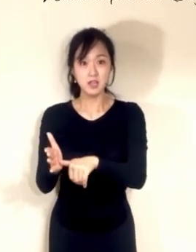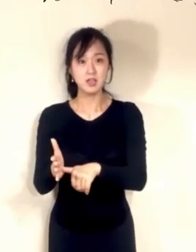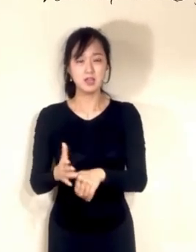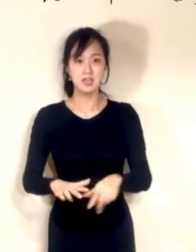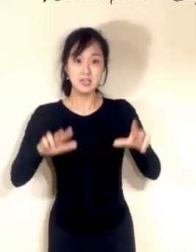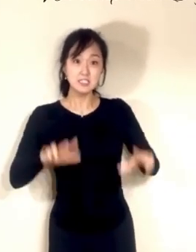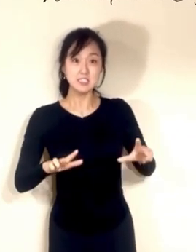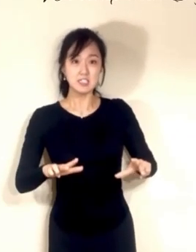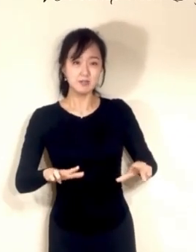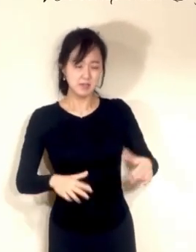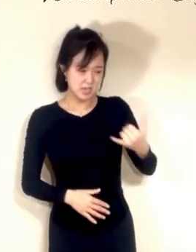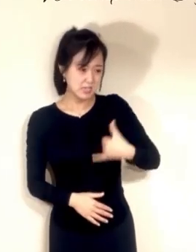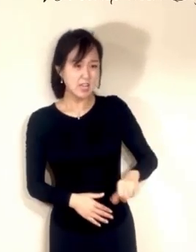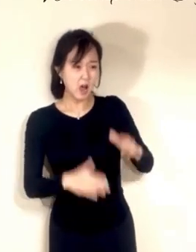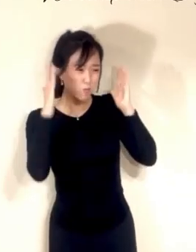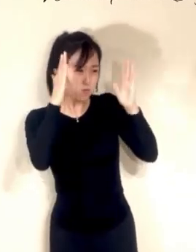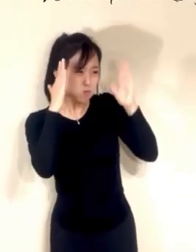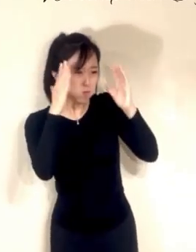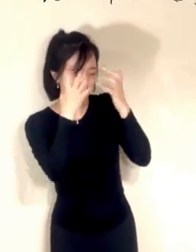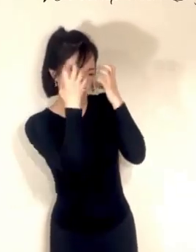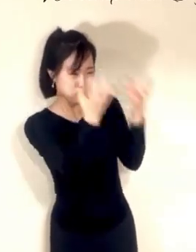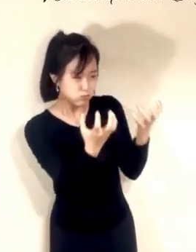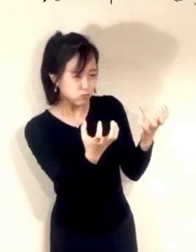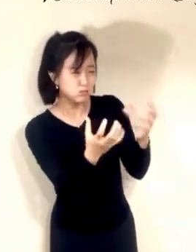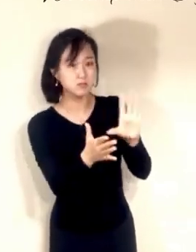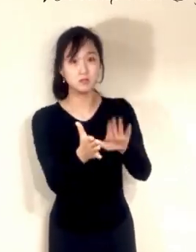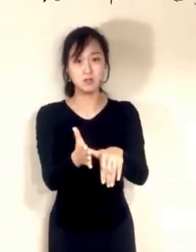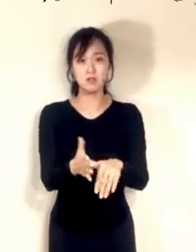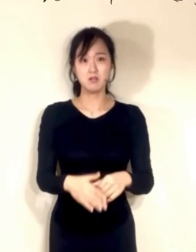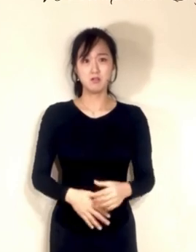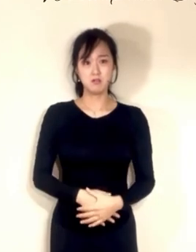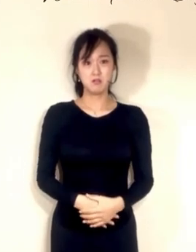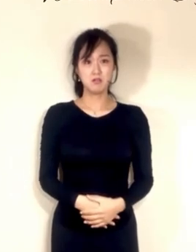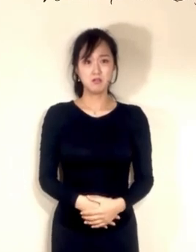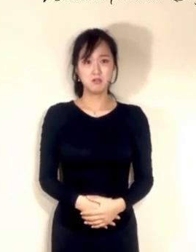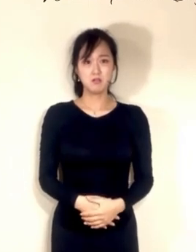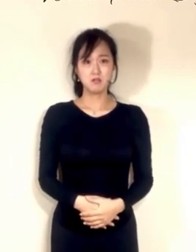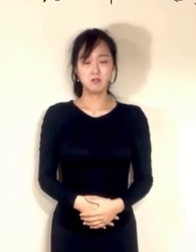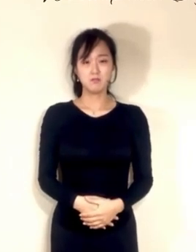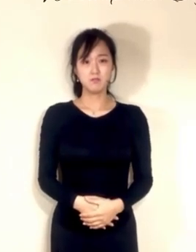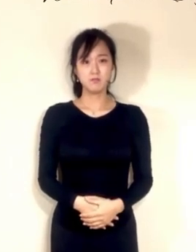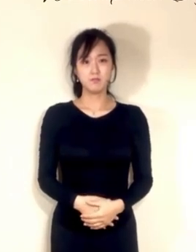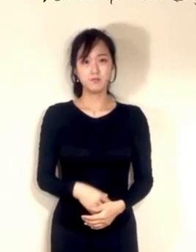때입니다. 지금은 자녀 공부를 열심히 시켜야 할 때입니다.